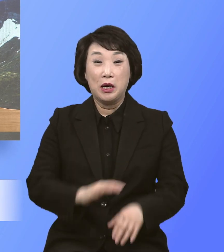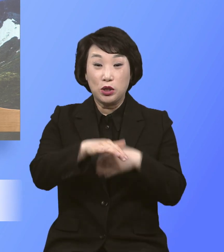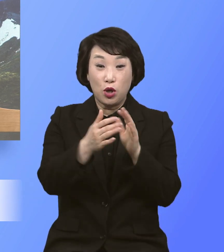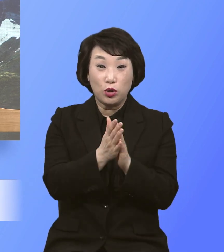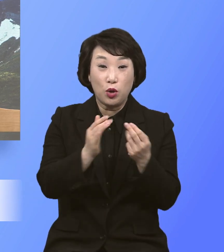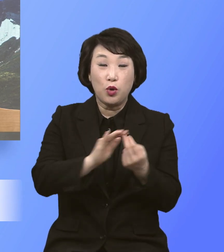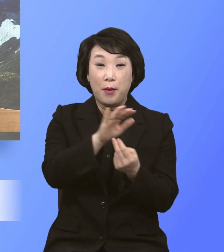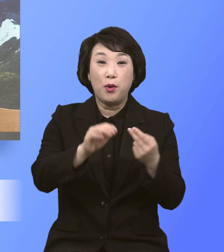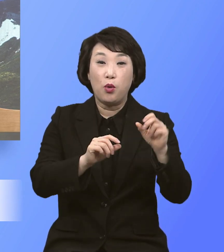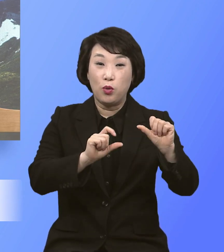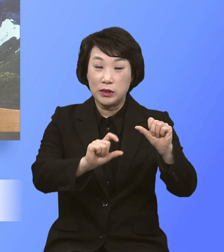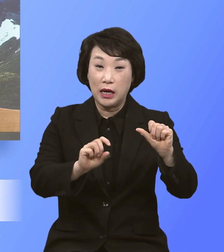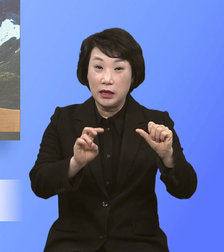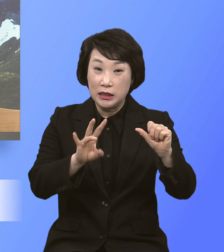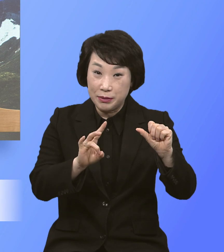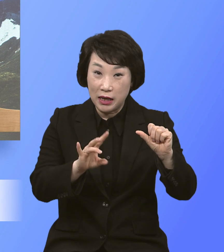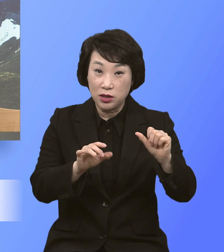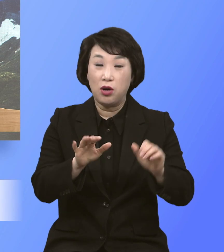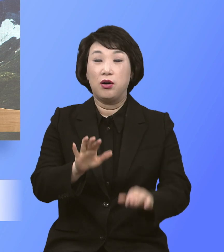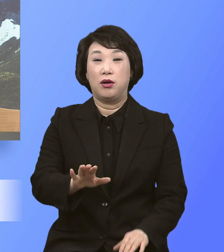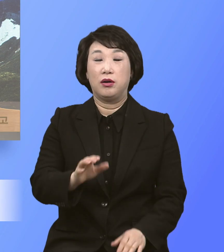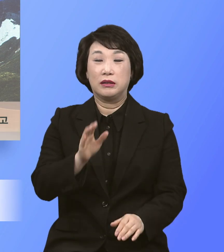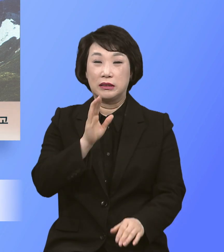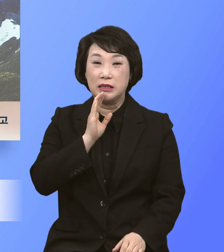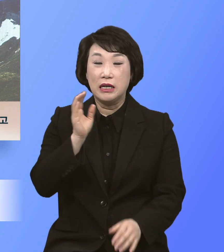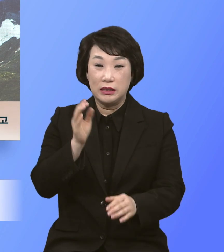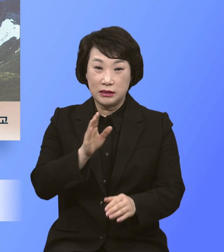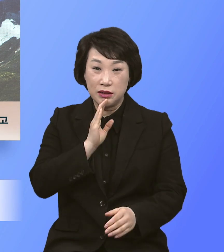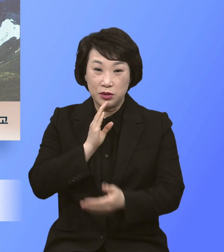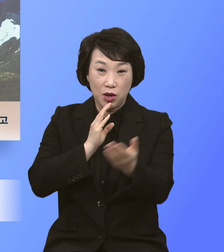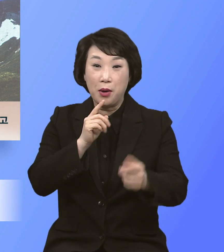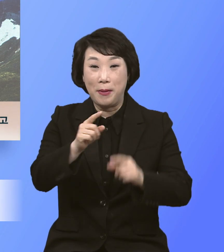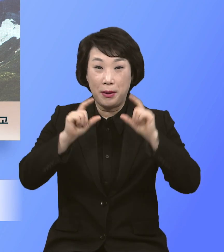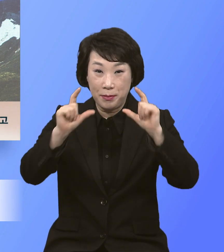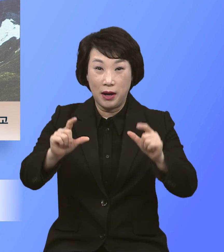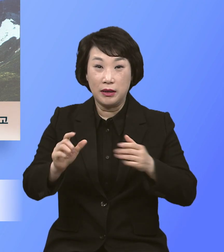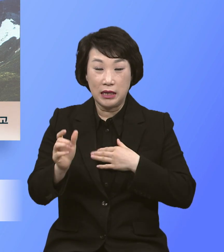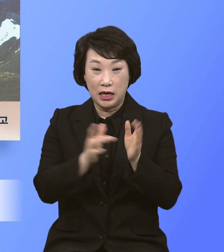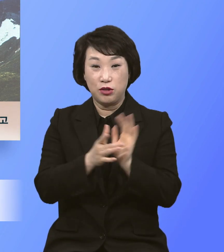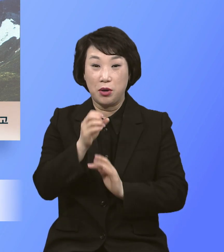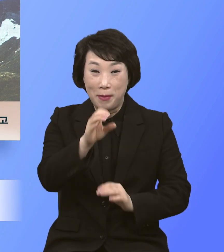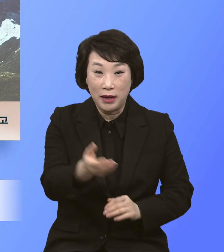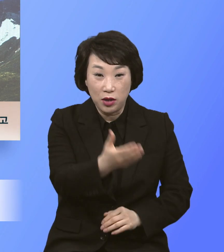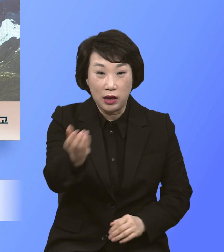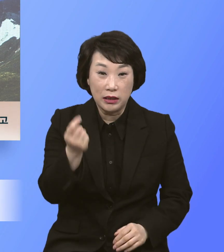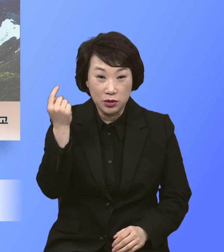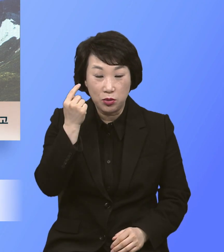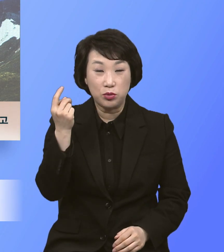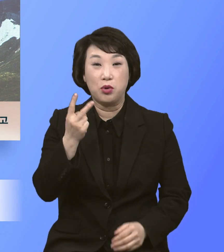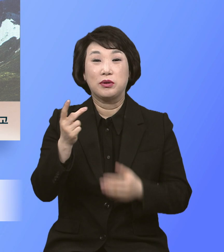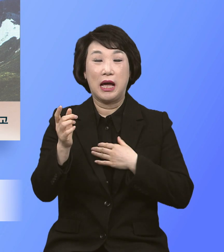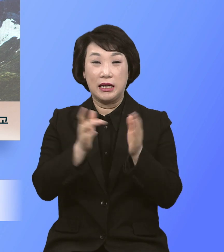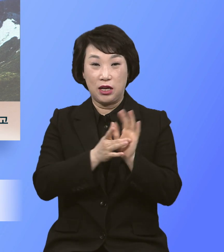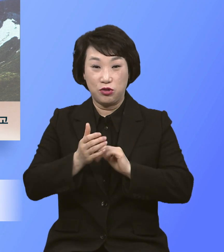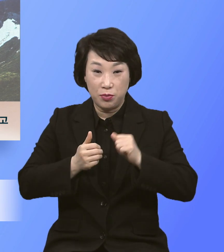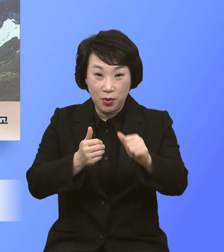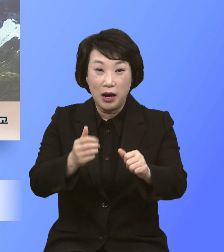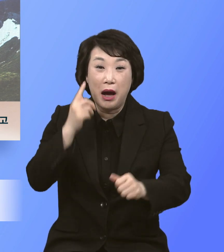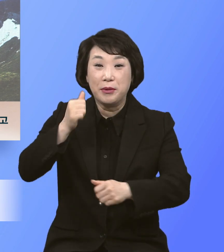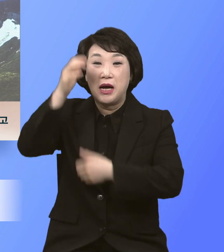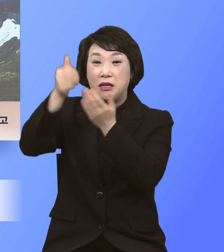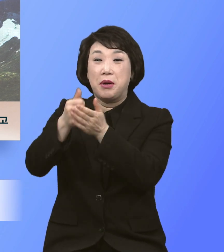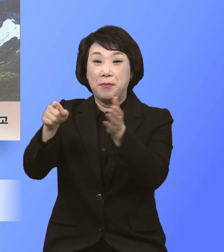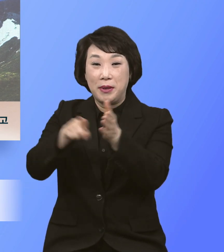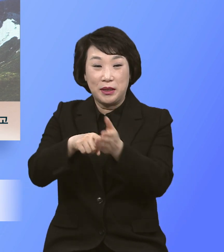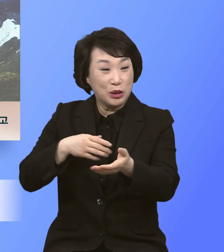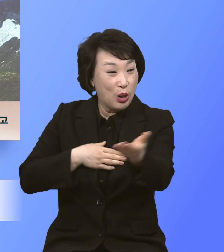요한복음 5장 24절에 내가 진실로 너희에게 이르노니 내 말을 듣고 또 나